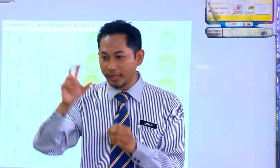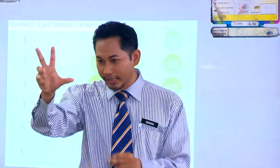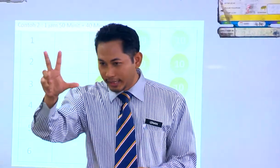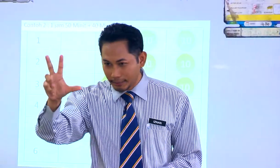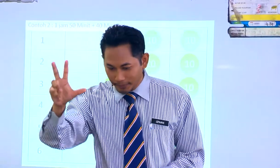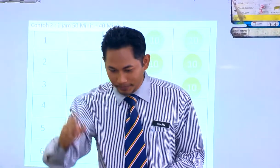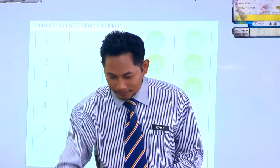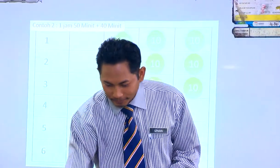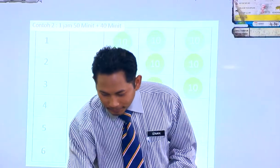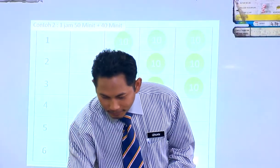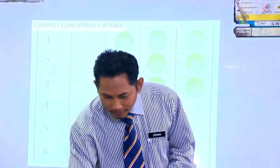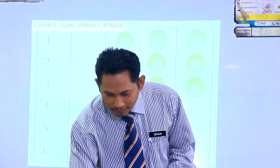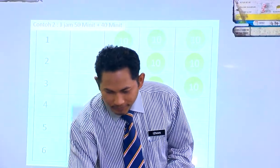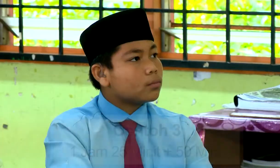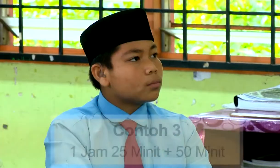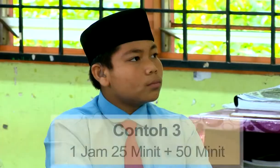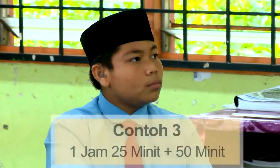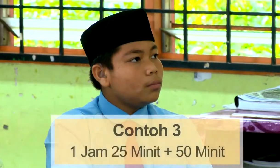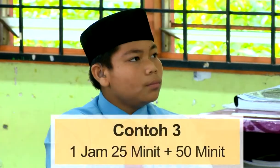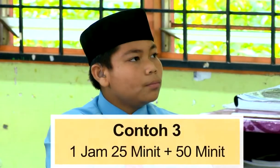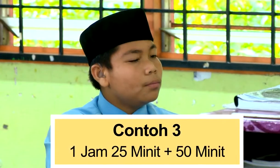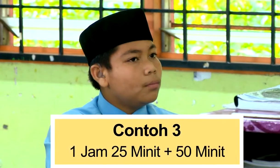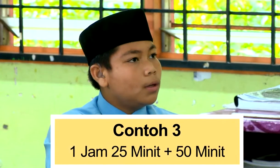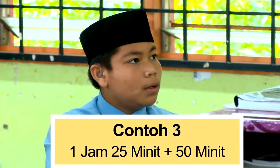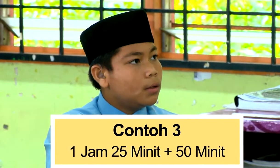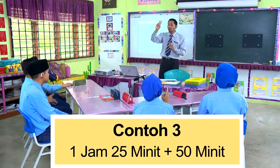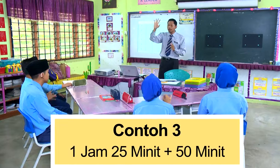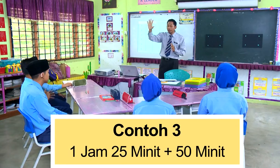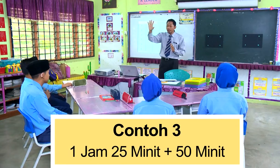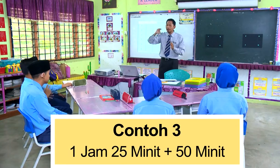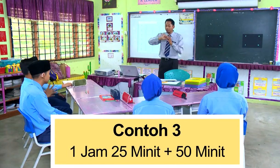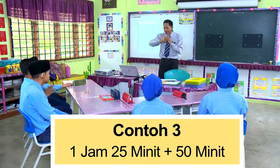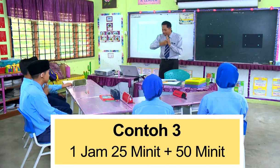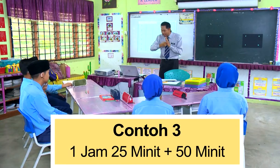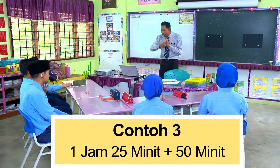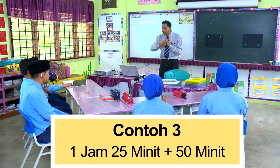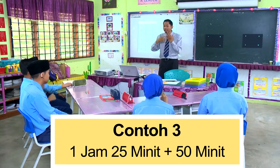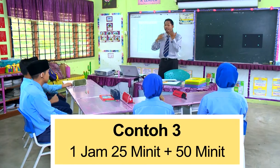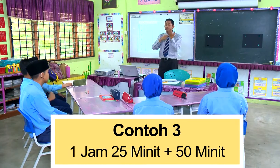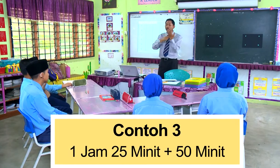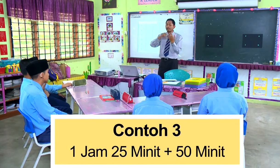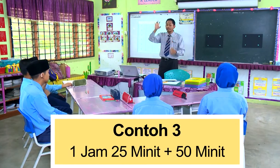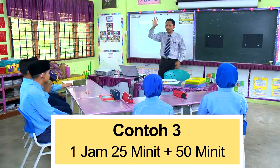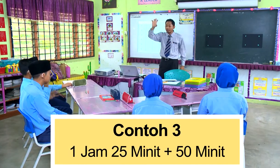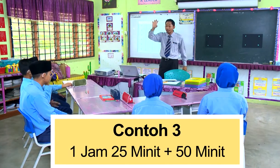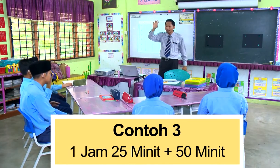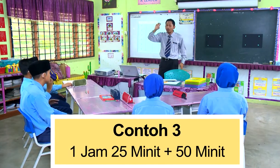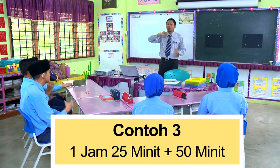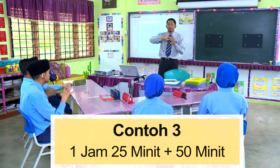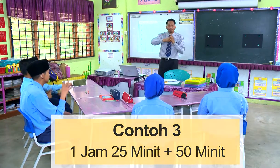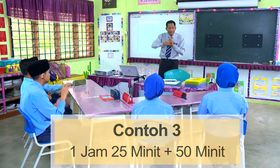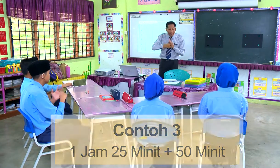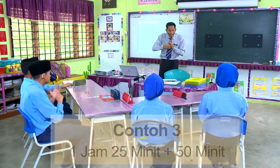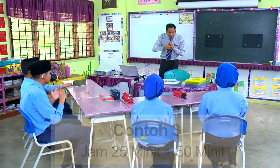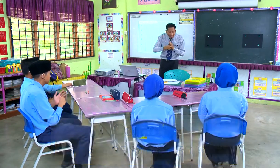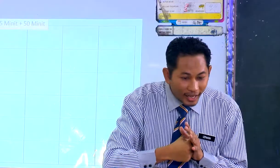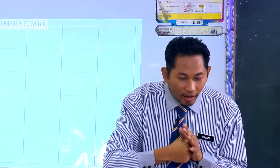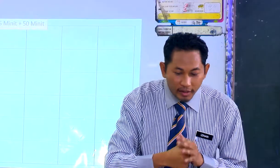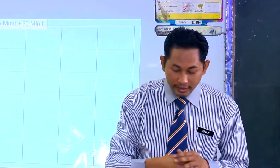3. 1 jam 25 minit tambah 50 minit. Okey,